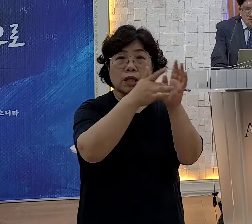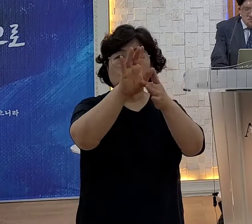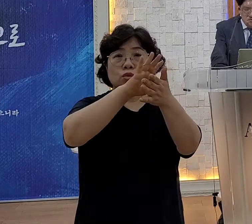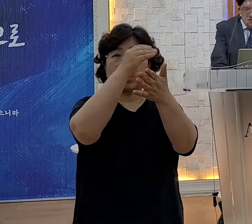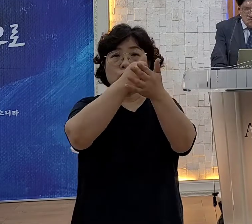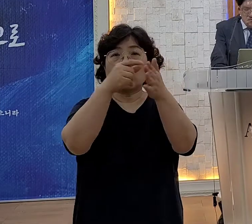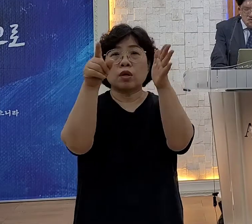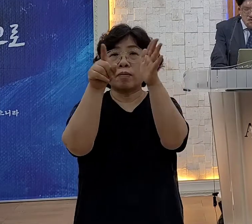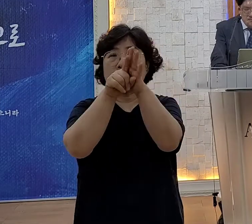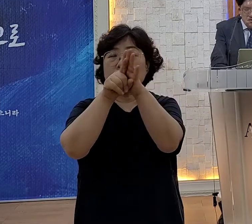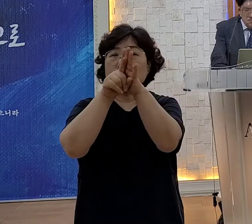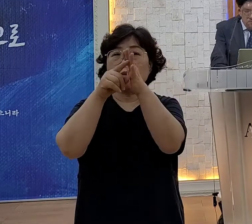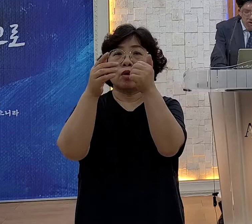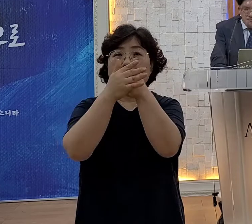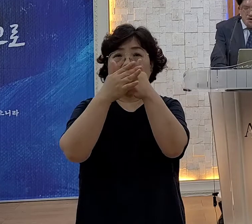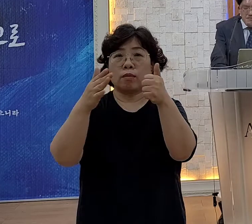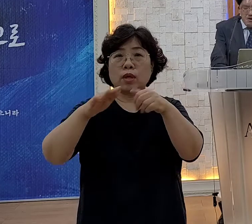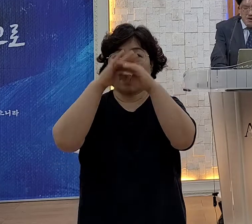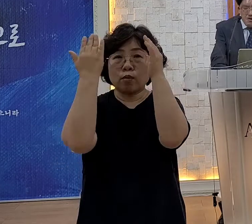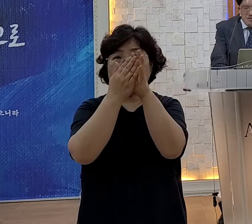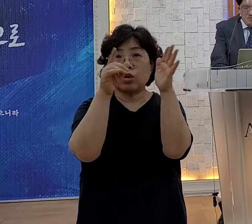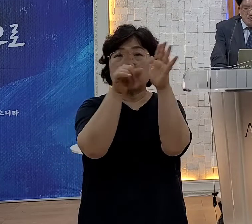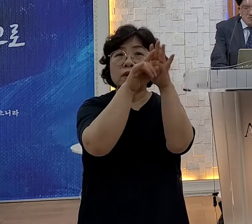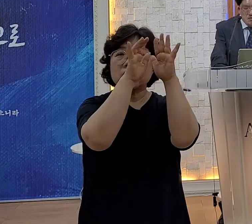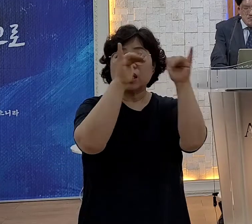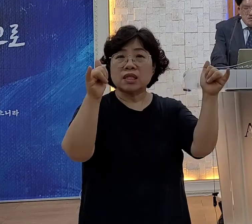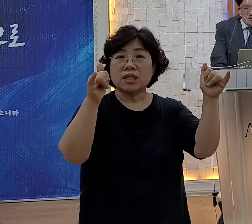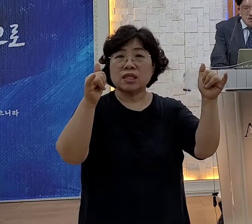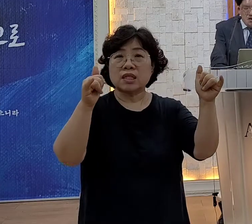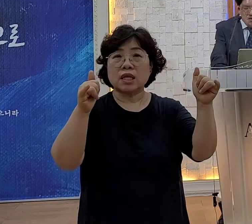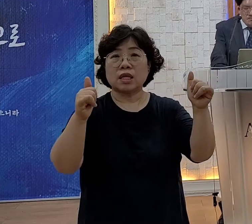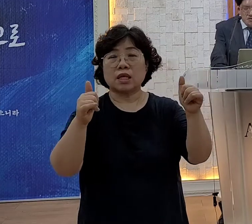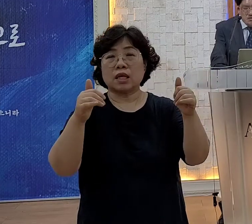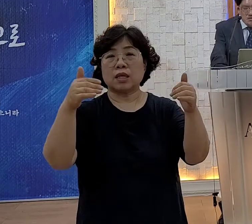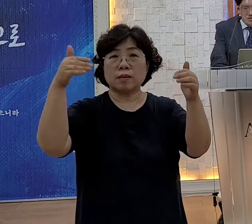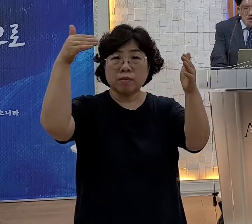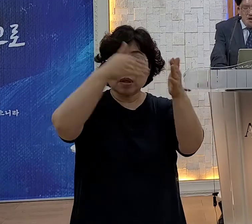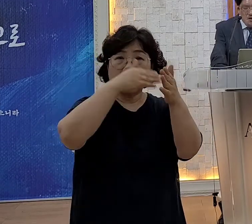곧 예수 그리스도를 믿음으로 말미암아 모든 믿는